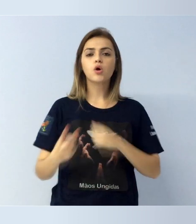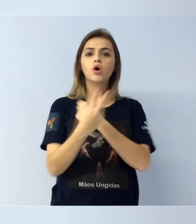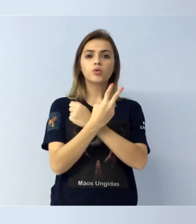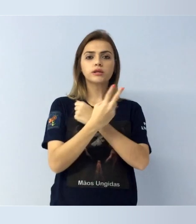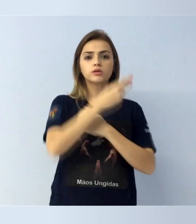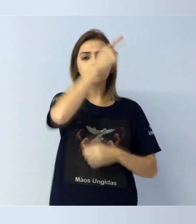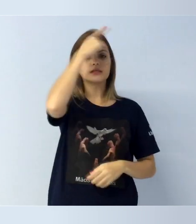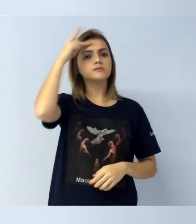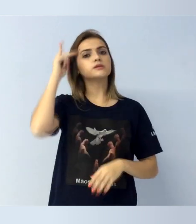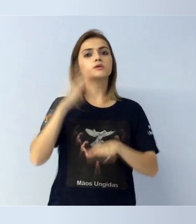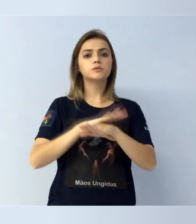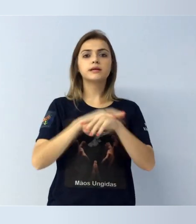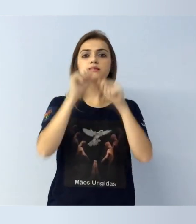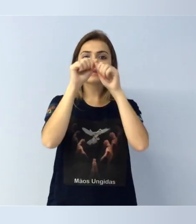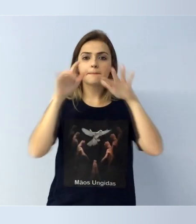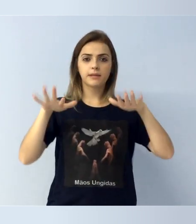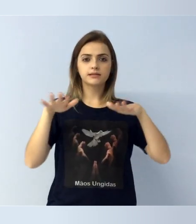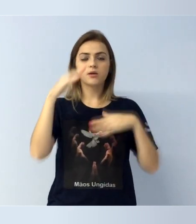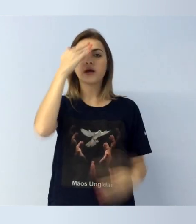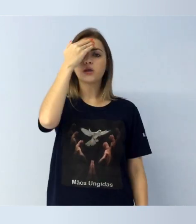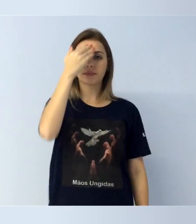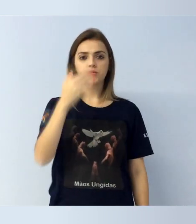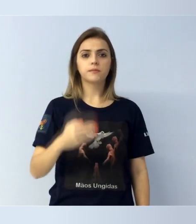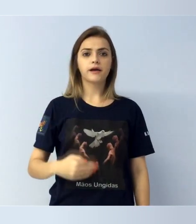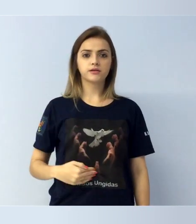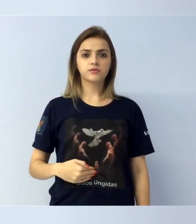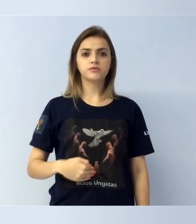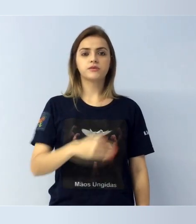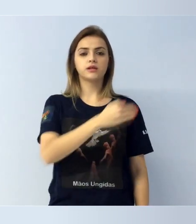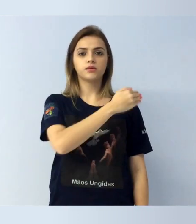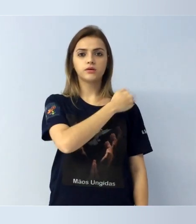dos doentes, a bênção. Em nome do Pai,